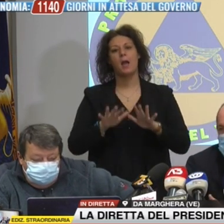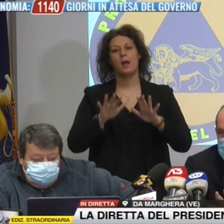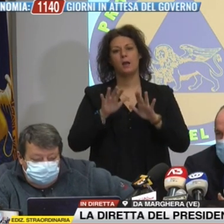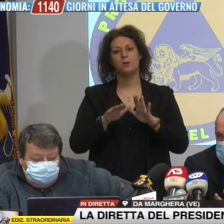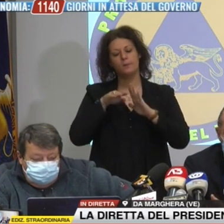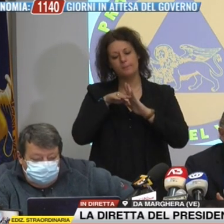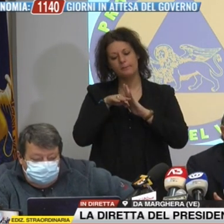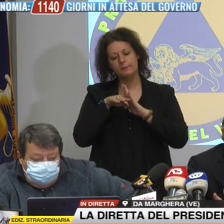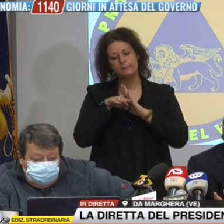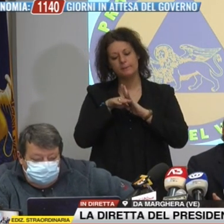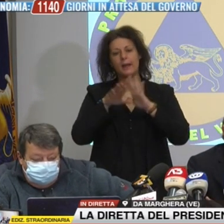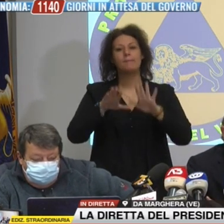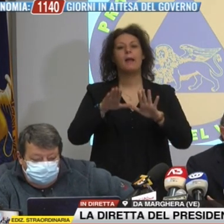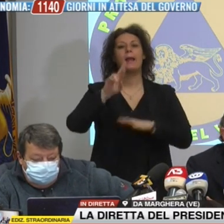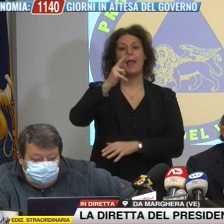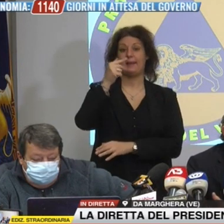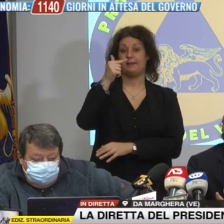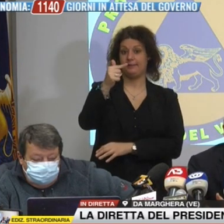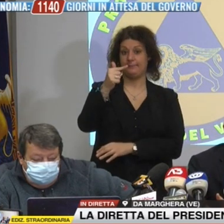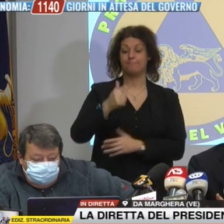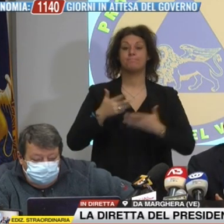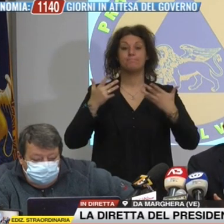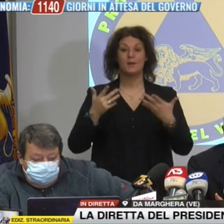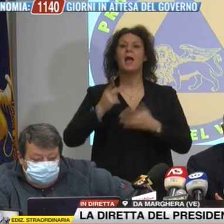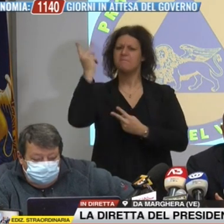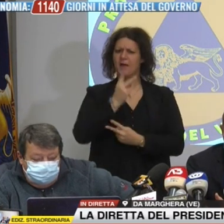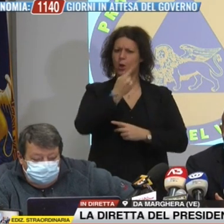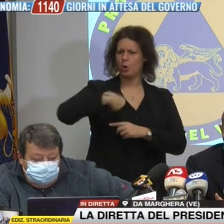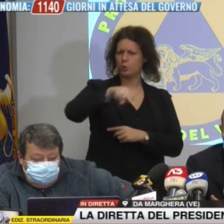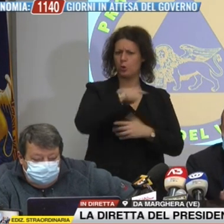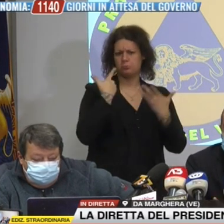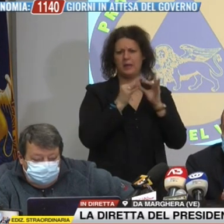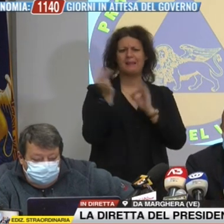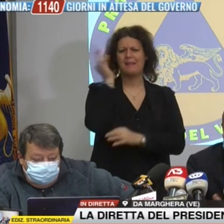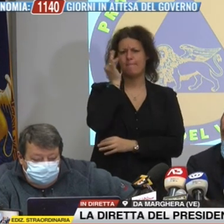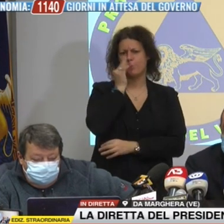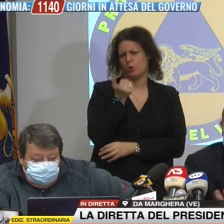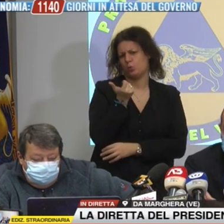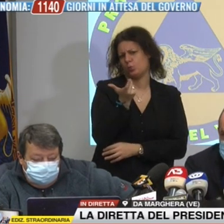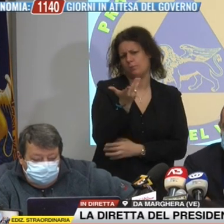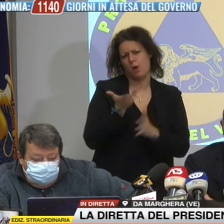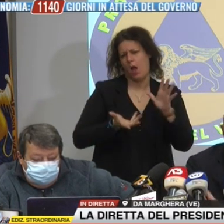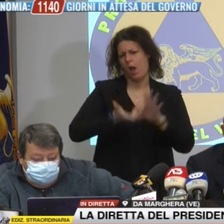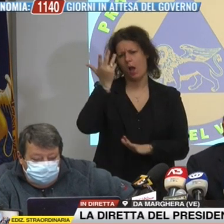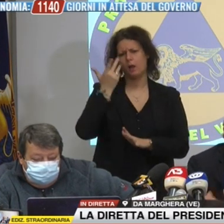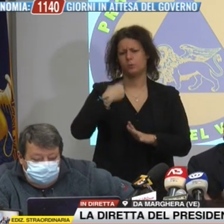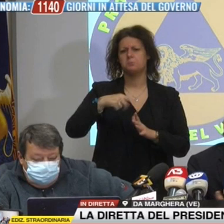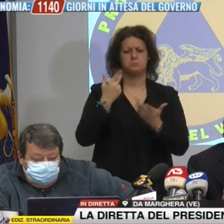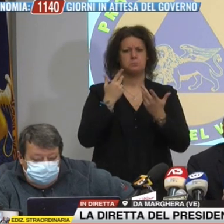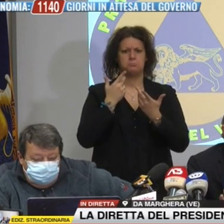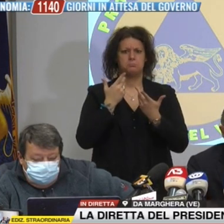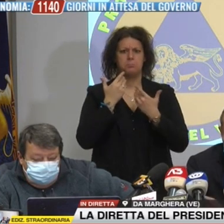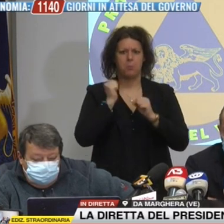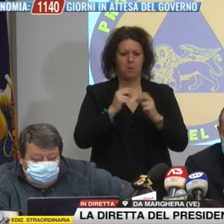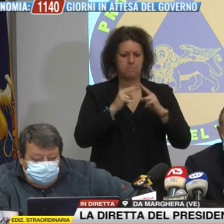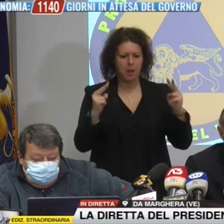Allora, se da un lato il motivo è che siamo pieni di tamponi, facciamo tanti tamponi e questo incide tanto sulle trovare positivi, contact